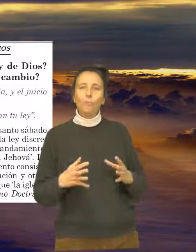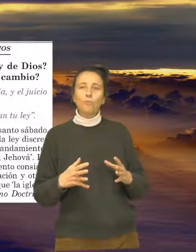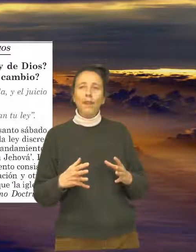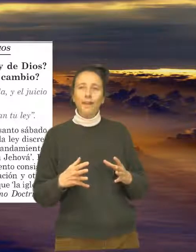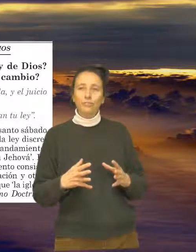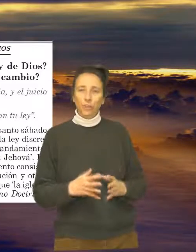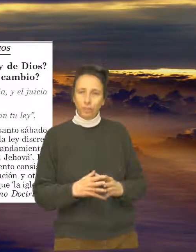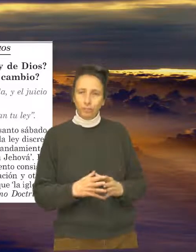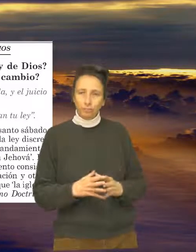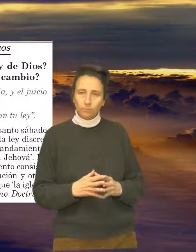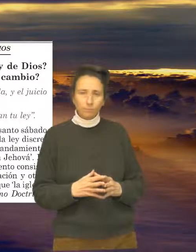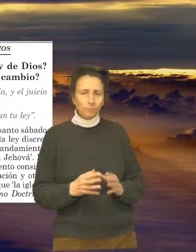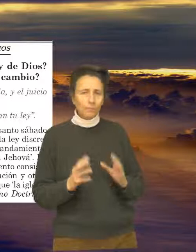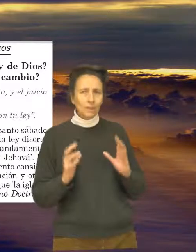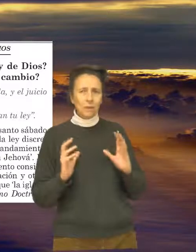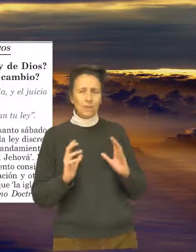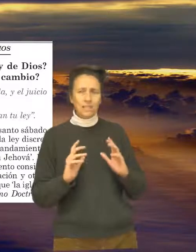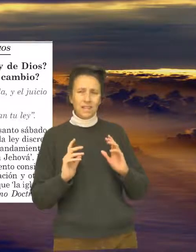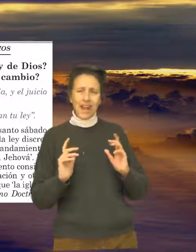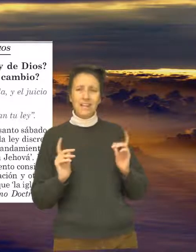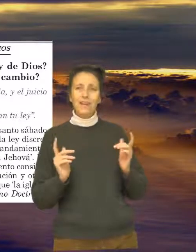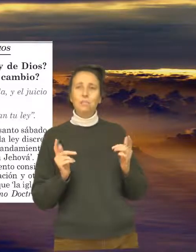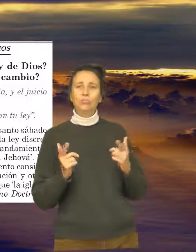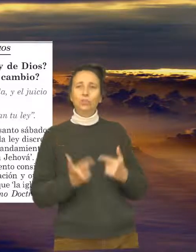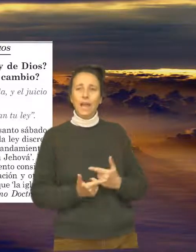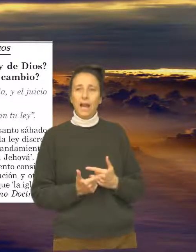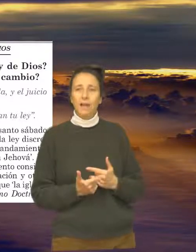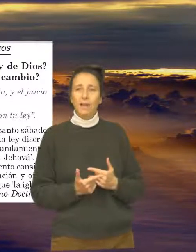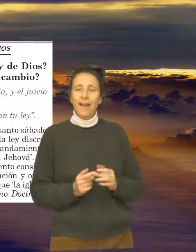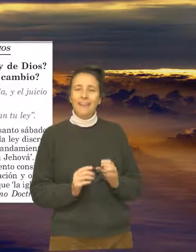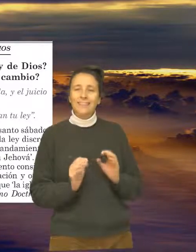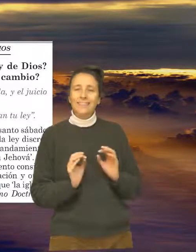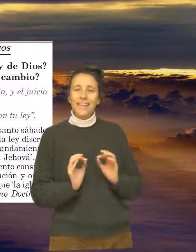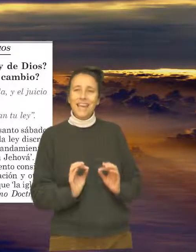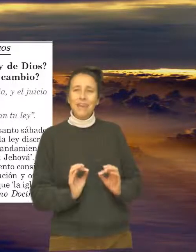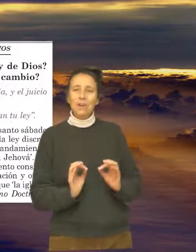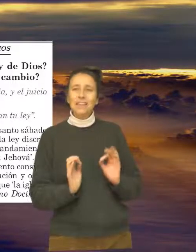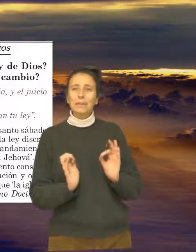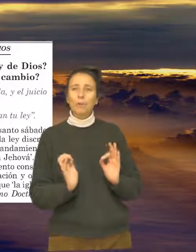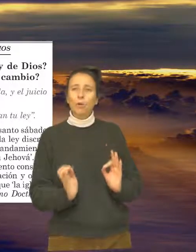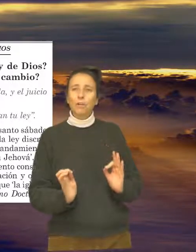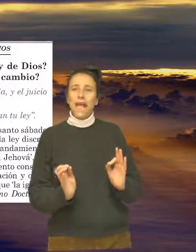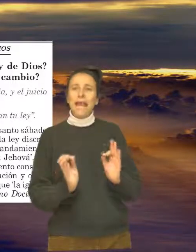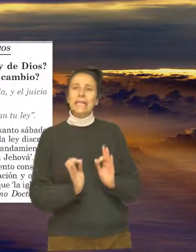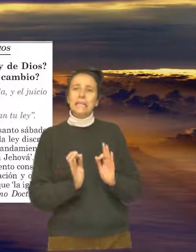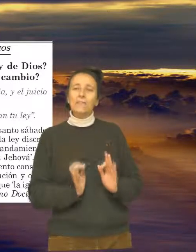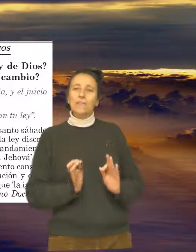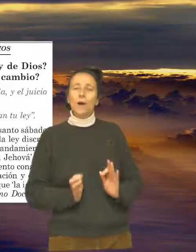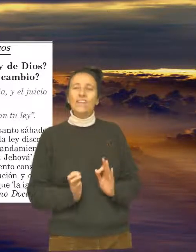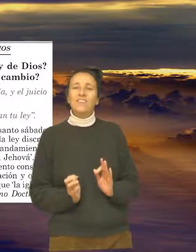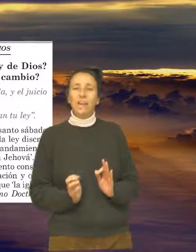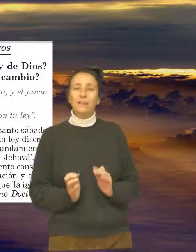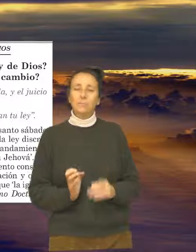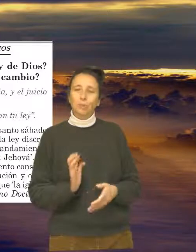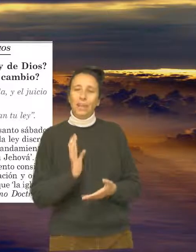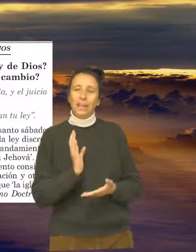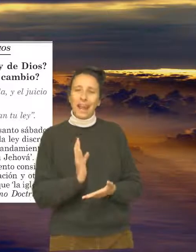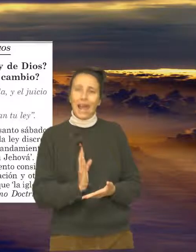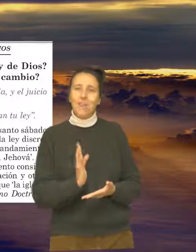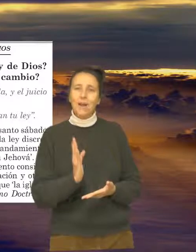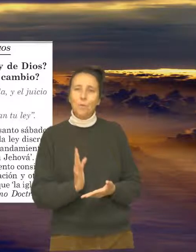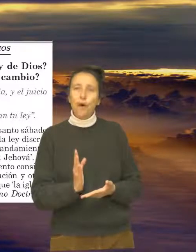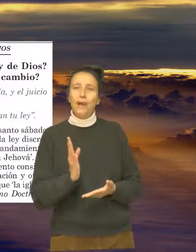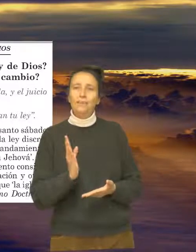una conflagración que, aunque se da a nivel mundial, tiene una tipología individualizante,